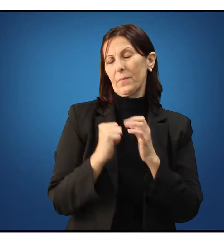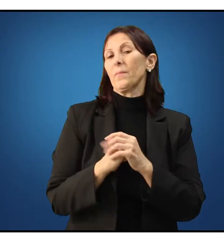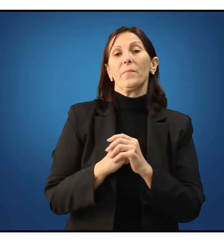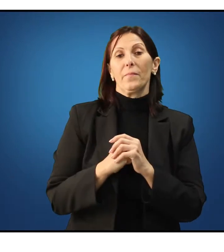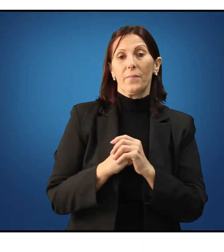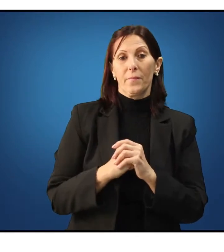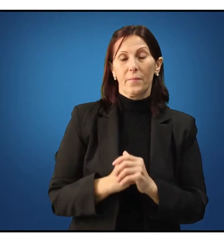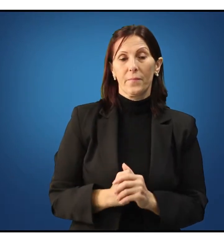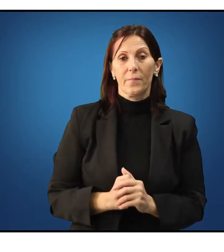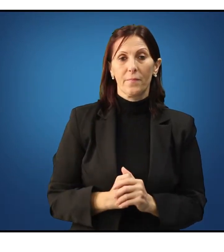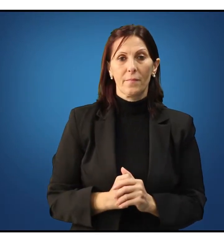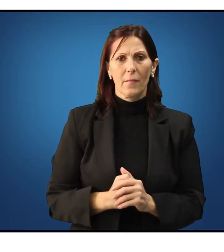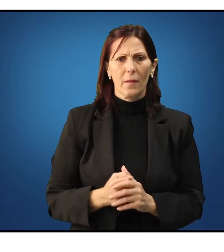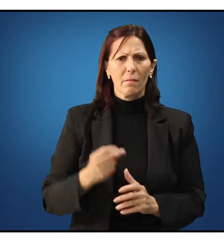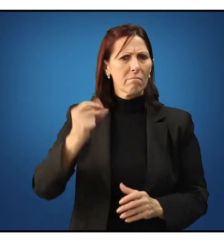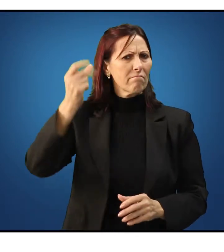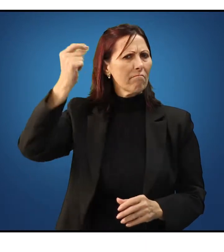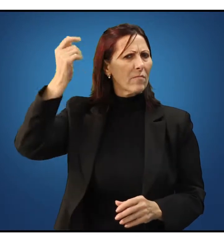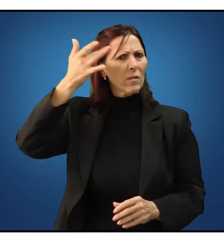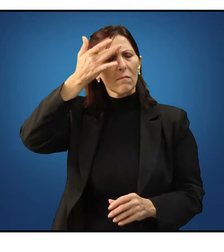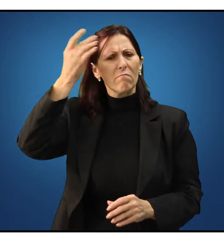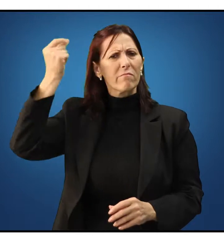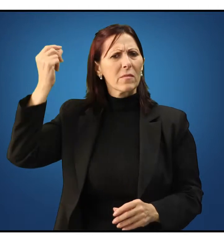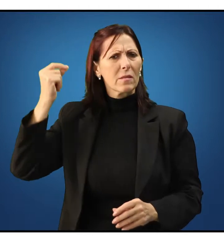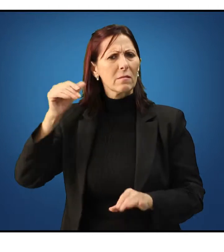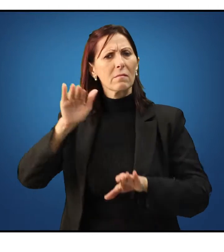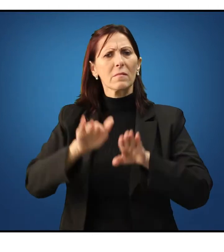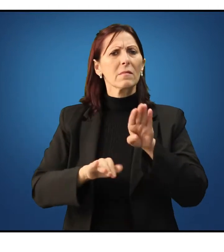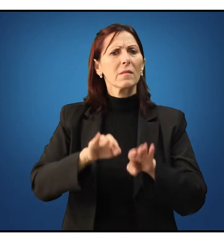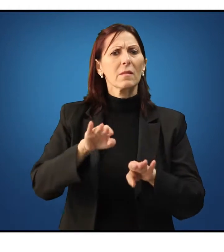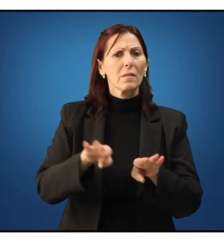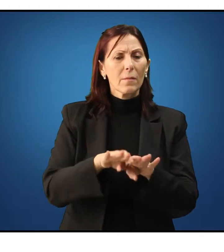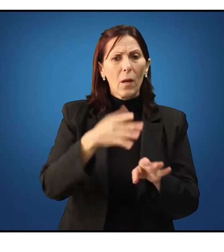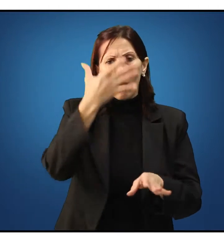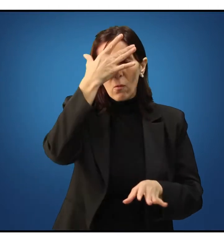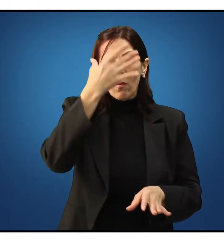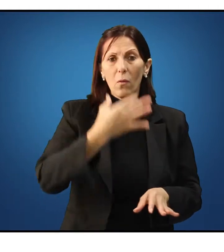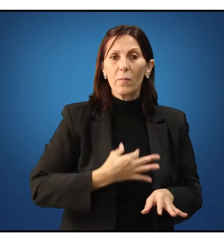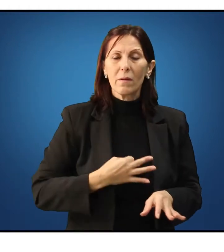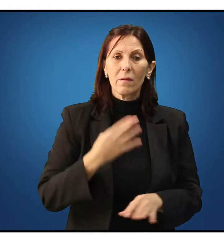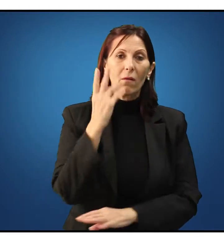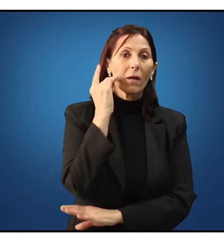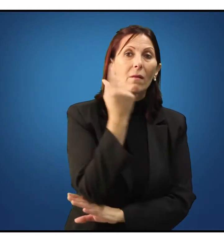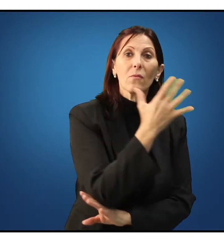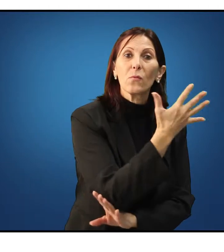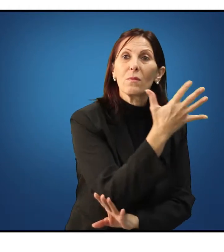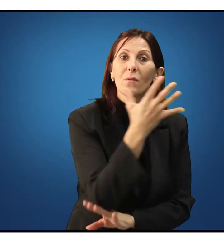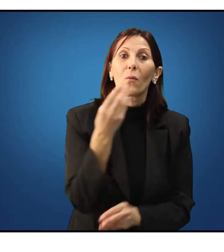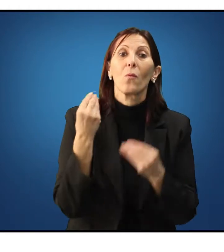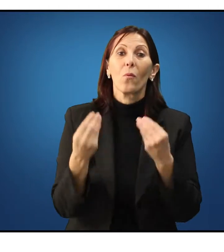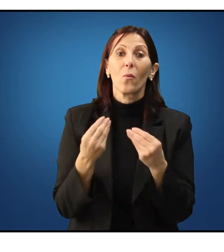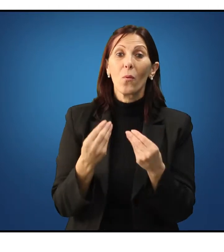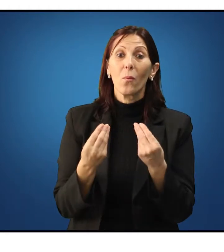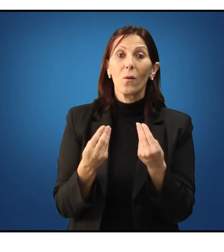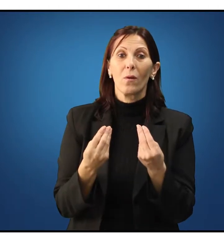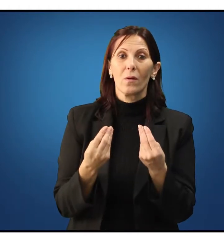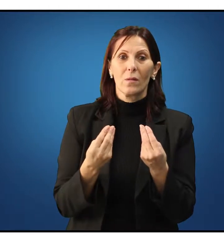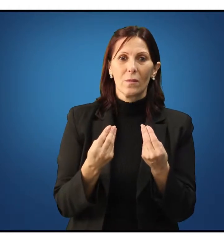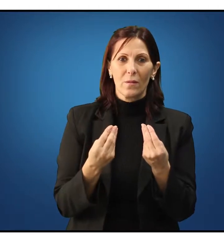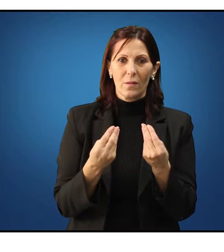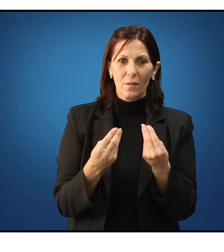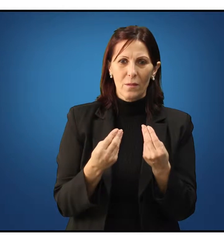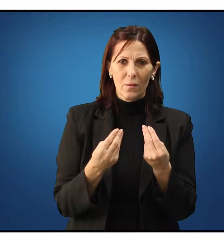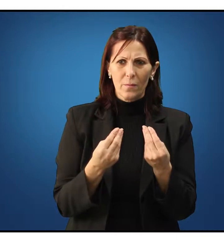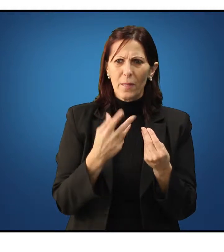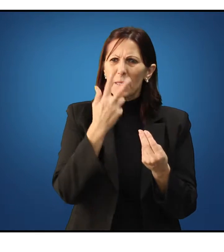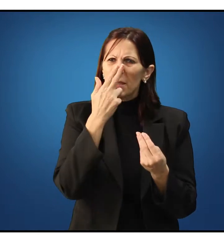Os antigos e os medievais compreendiam a natureza como um organismo feminino,